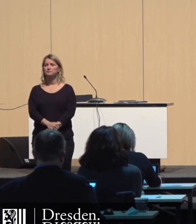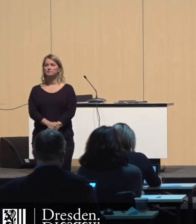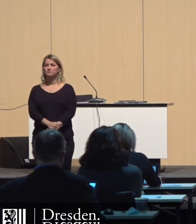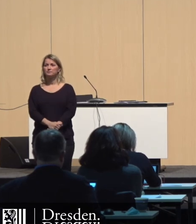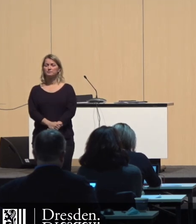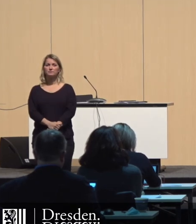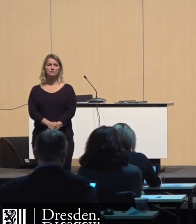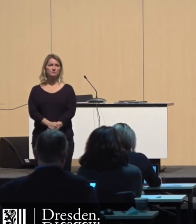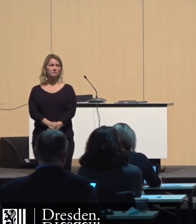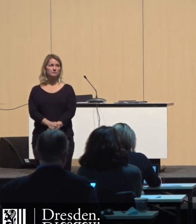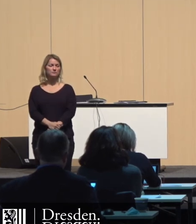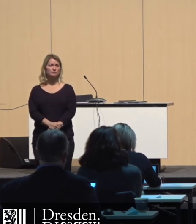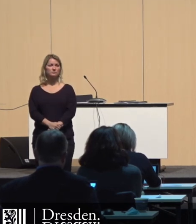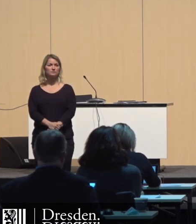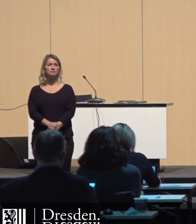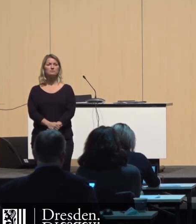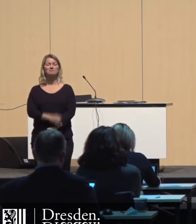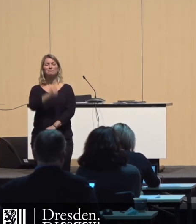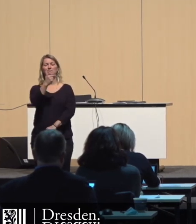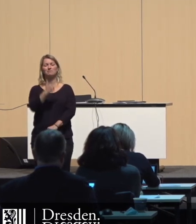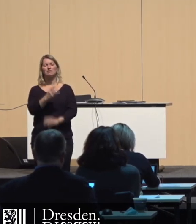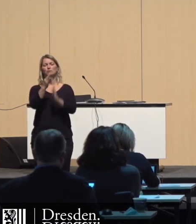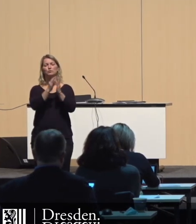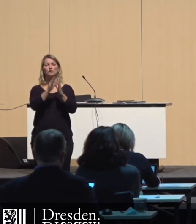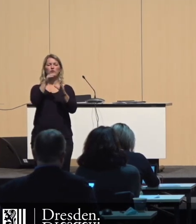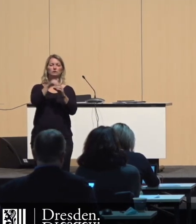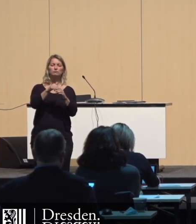der sich in einigen Punkten zwar auch nochmal wiederholt,